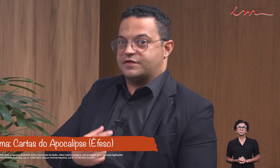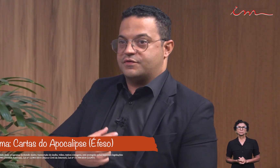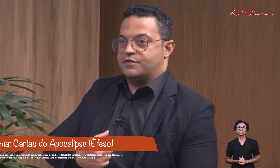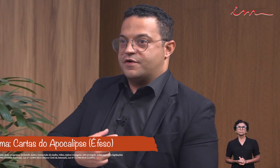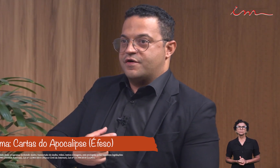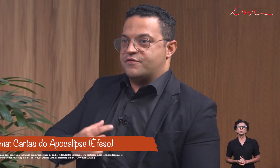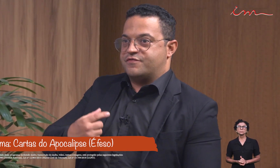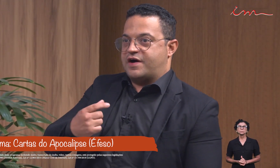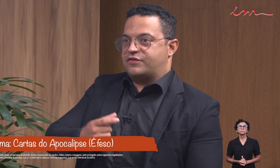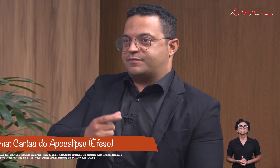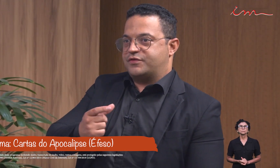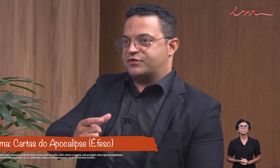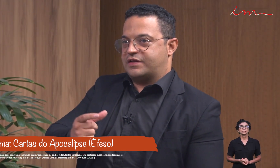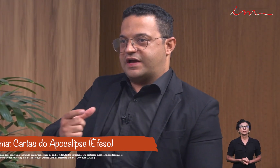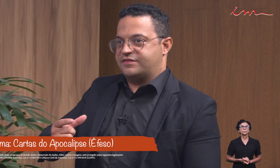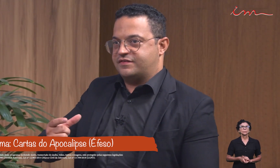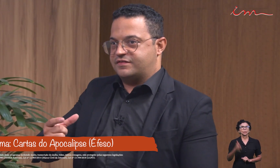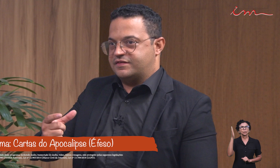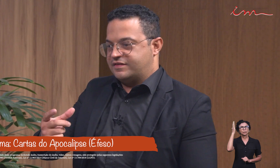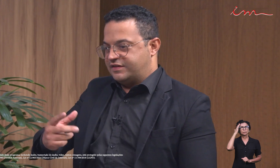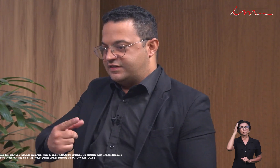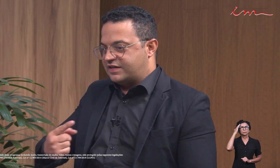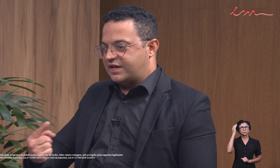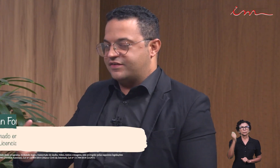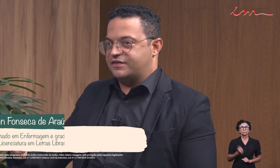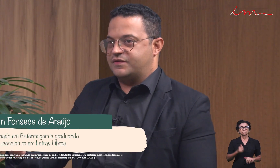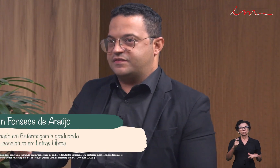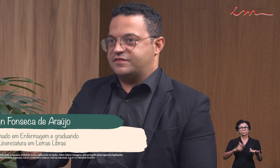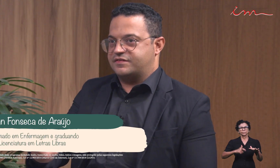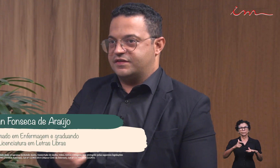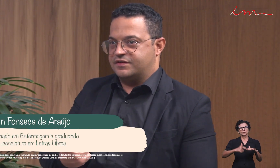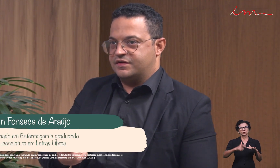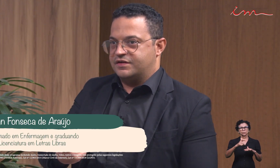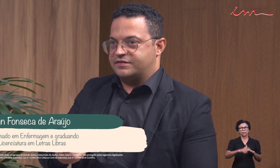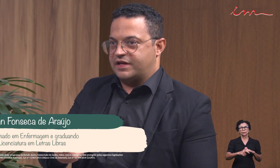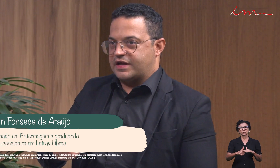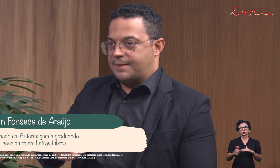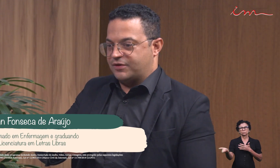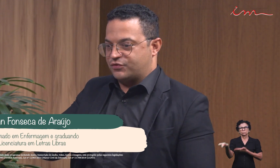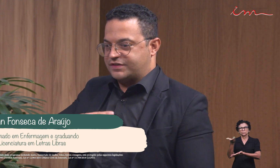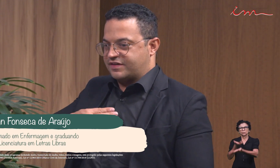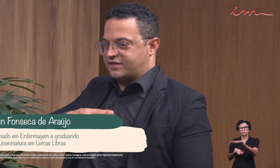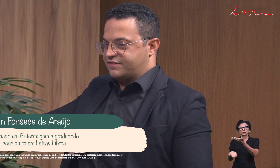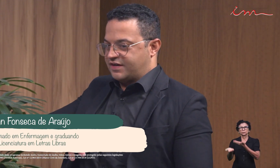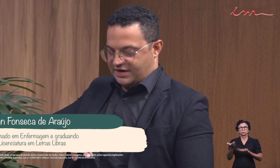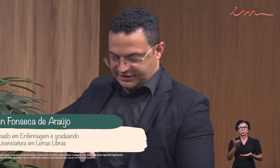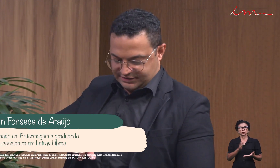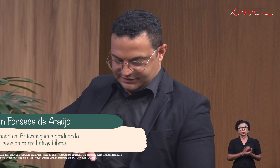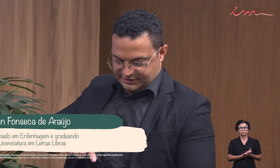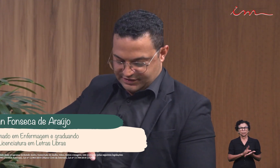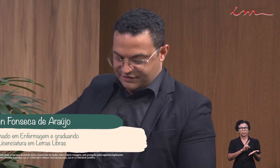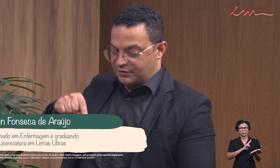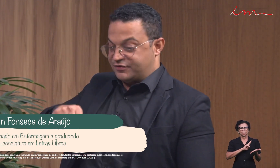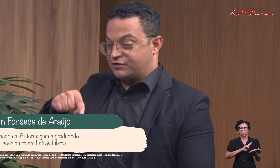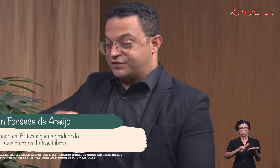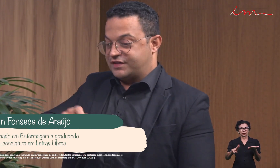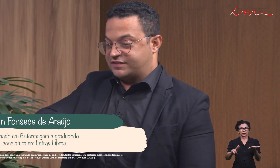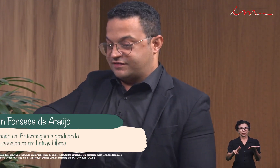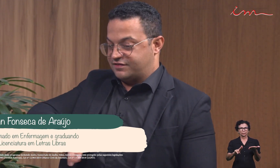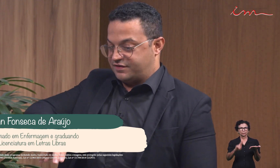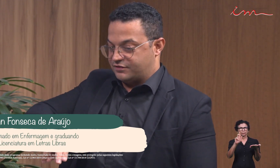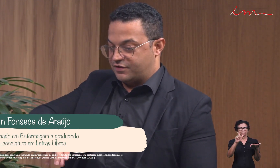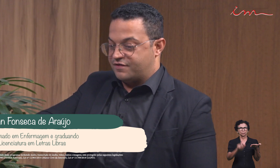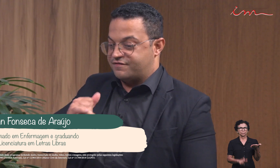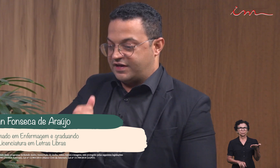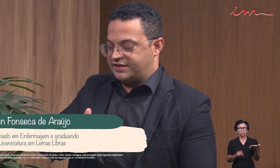que são vários personagens interagindo entre si. Tem a pessoa que está escrevendo a carta, ele falou assim, ó, você que